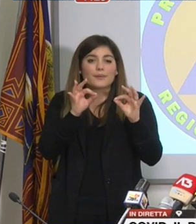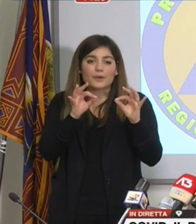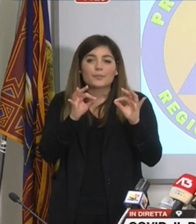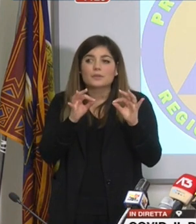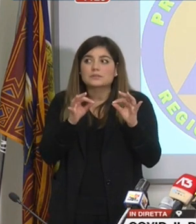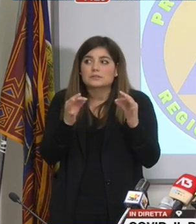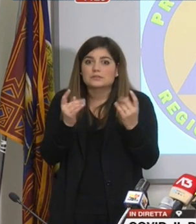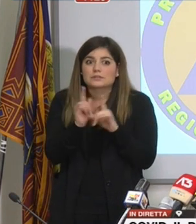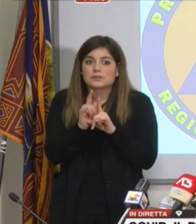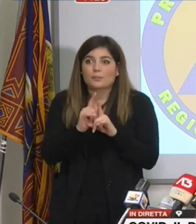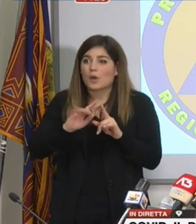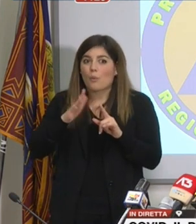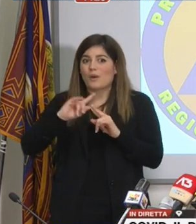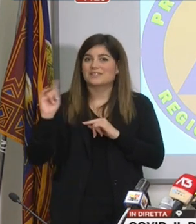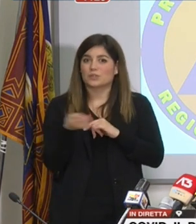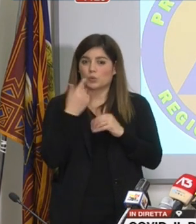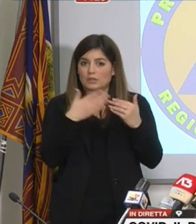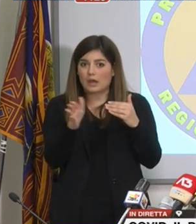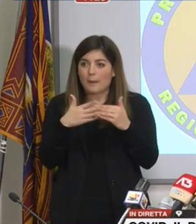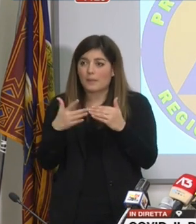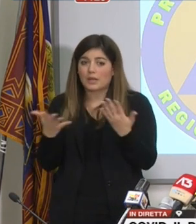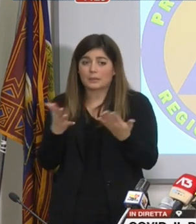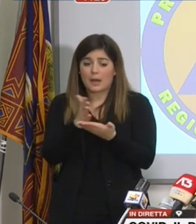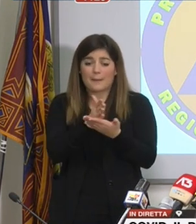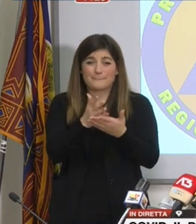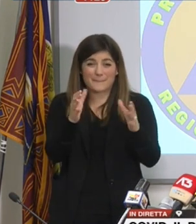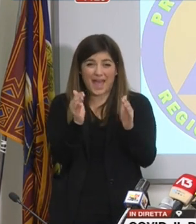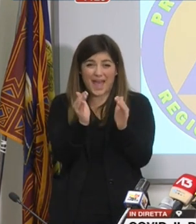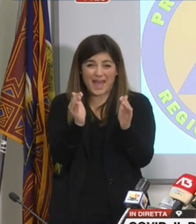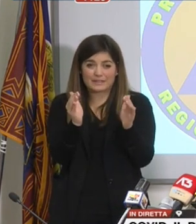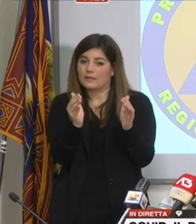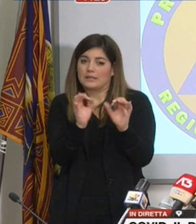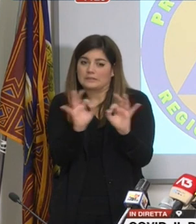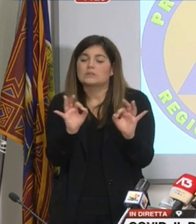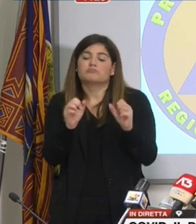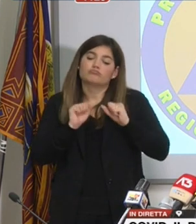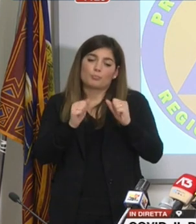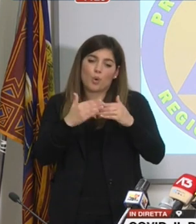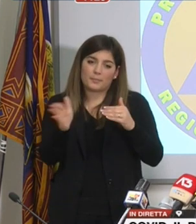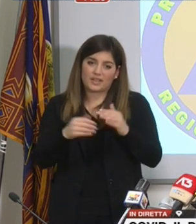erano quasi tutte aperte tranne quelle medie, possono aprire.